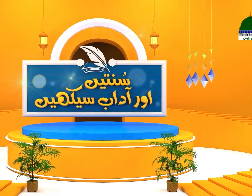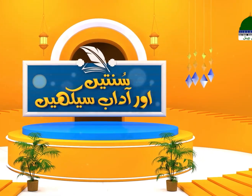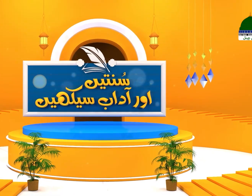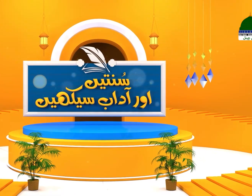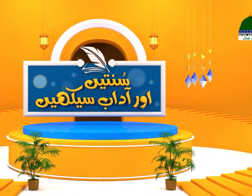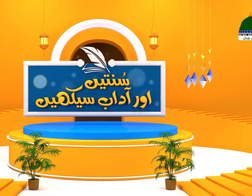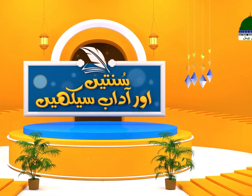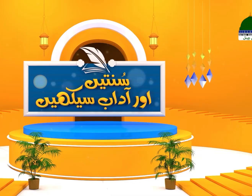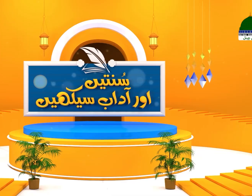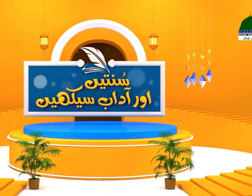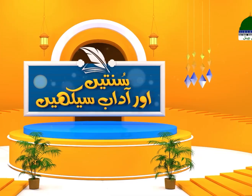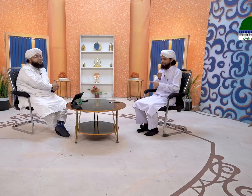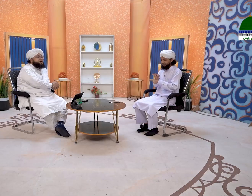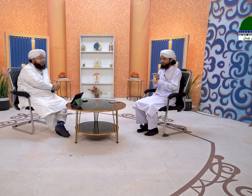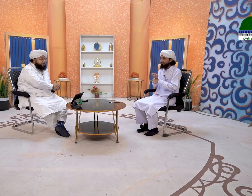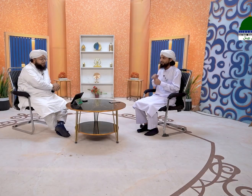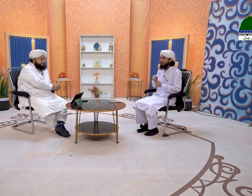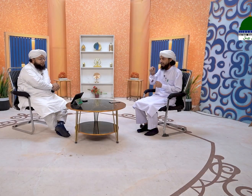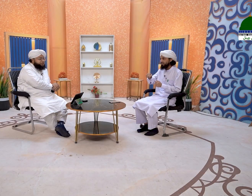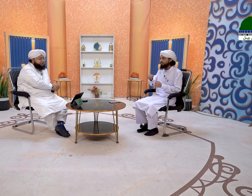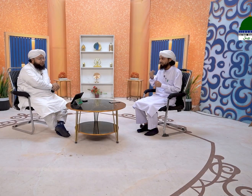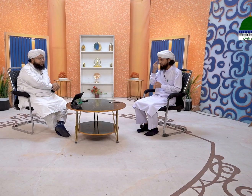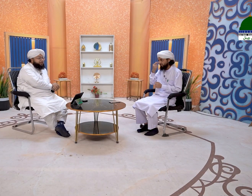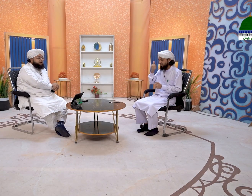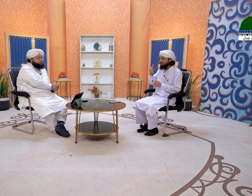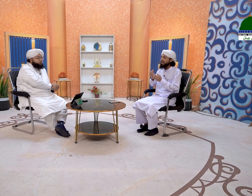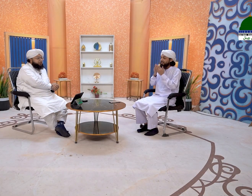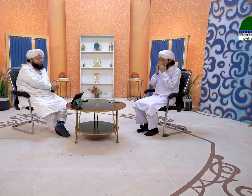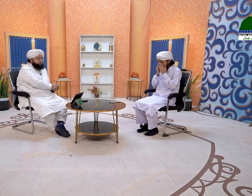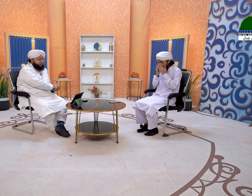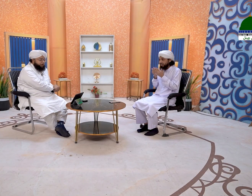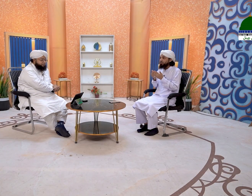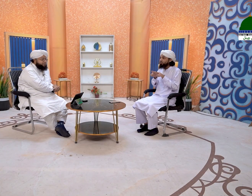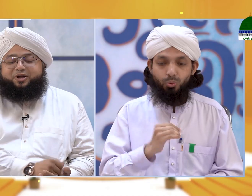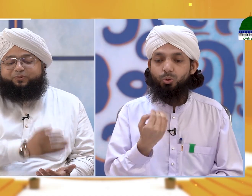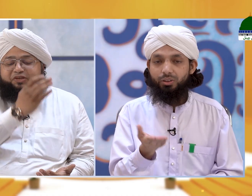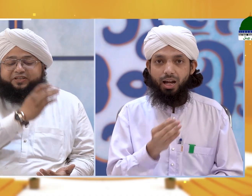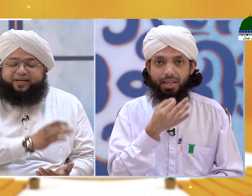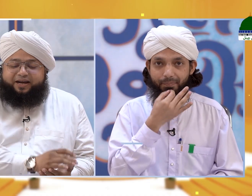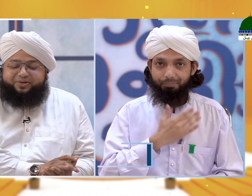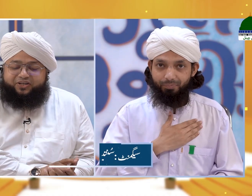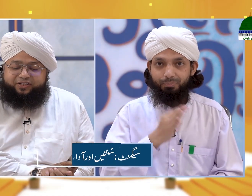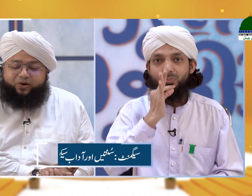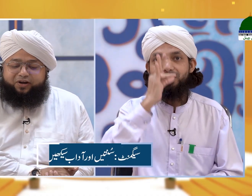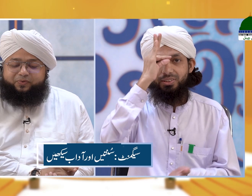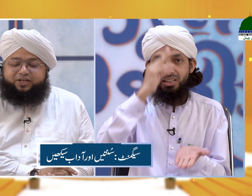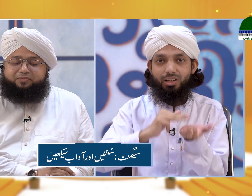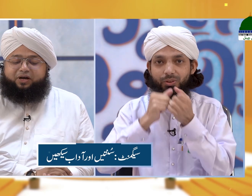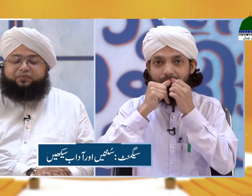آداب سیکھیں۔ آج ہم اس میں سیکھیں گے چھینکنے کی سنتیں اور آداب۔ مصطفیٰ جان رحمت صلی اللہ علیہ وسلم کا